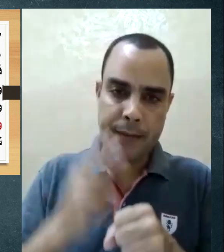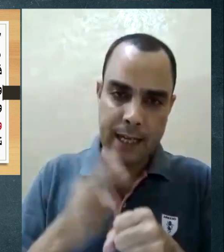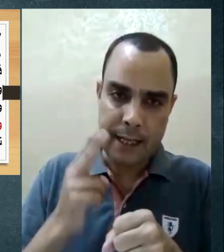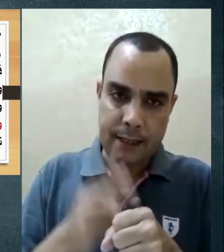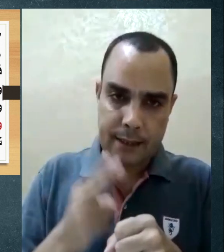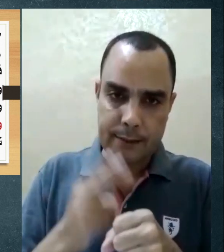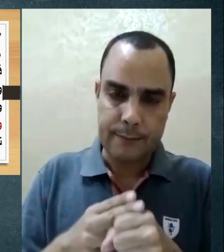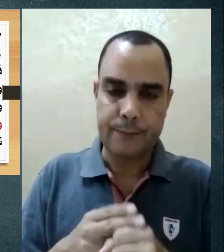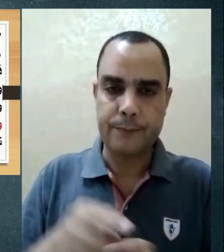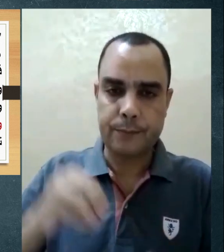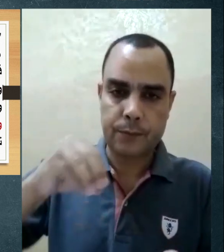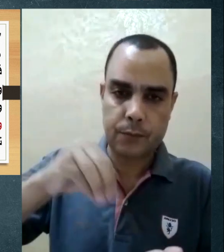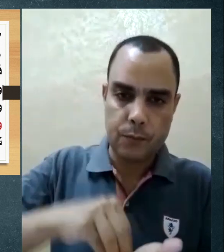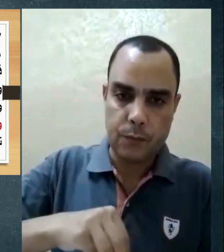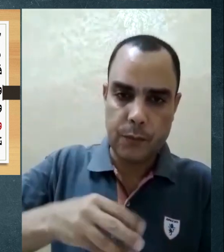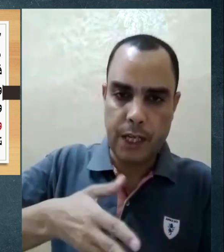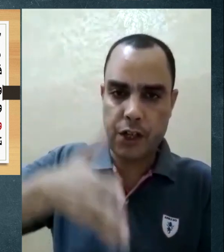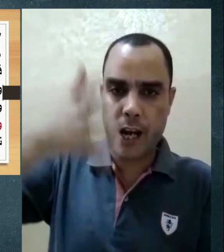وعملية